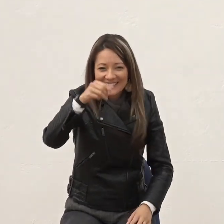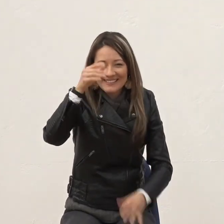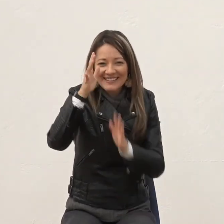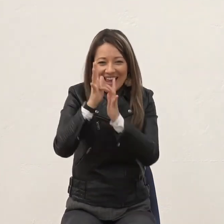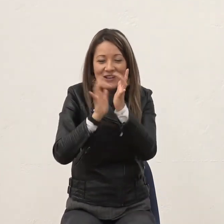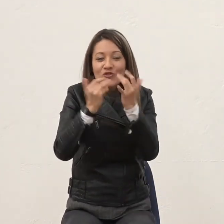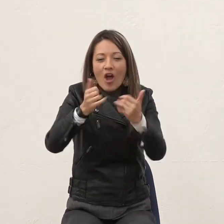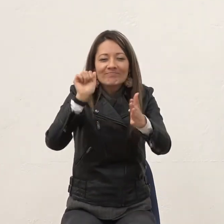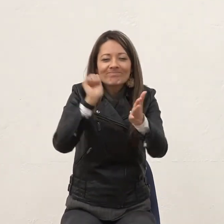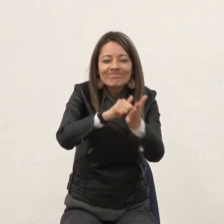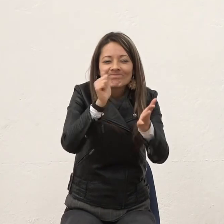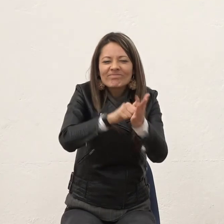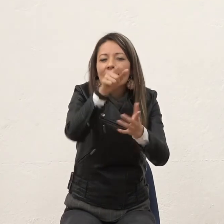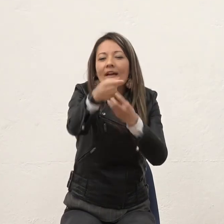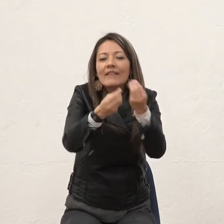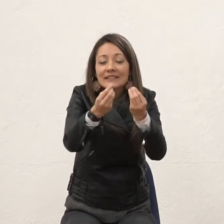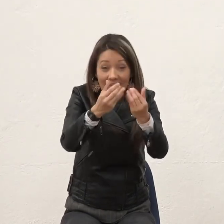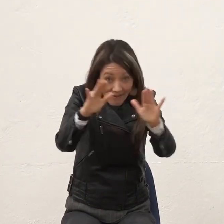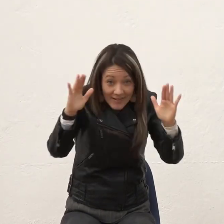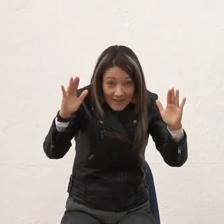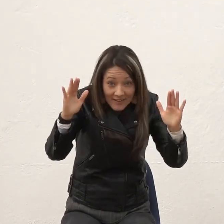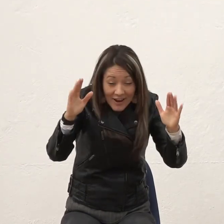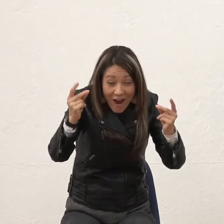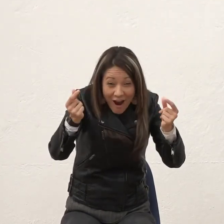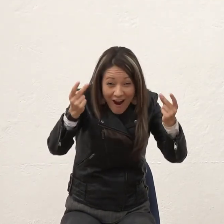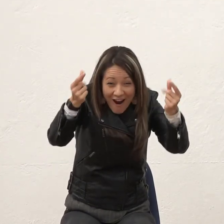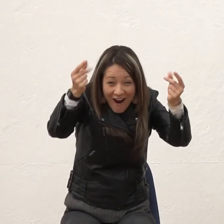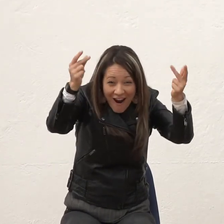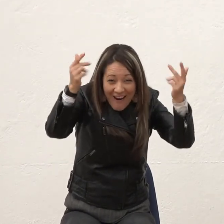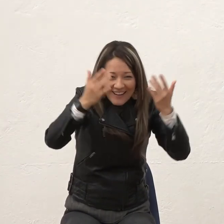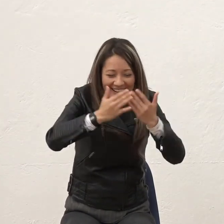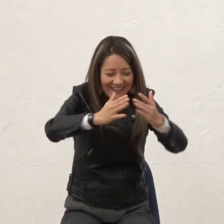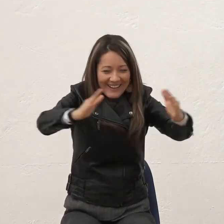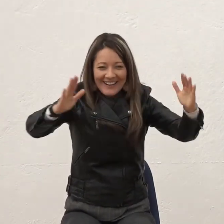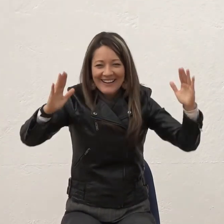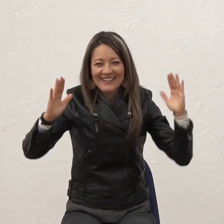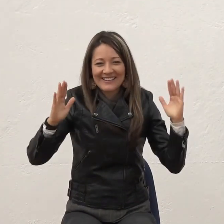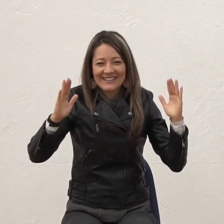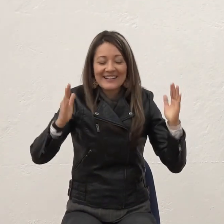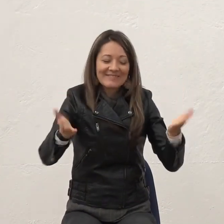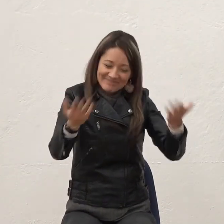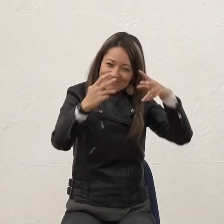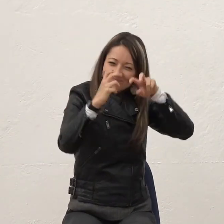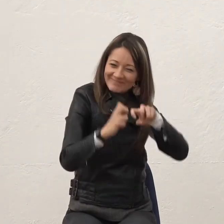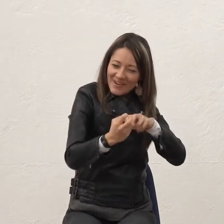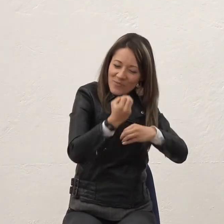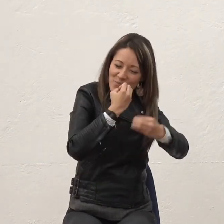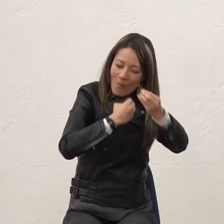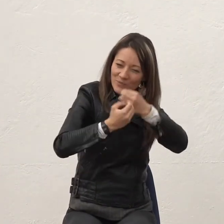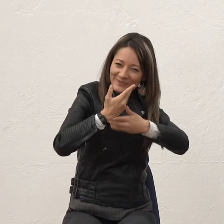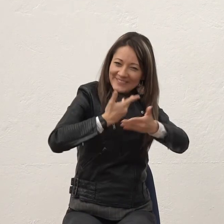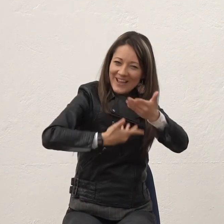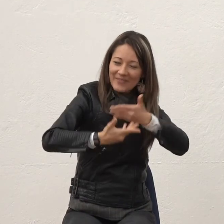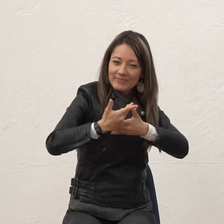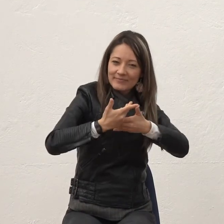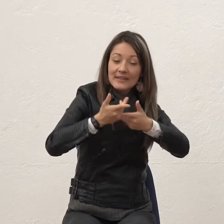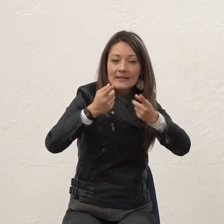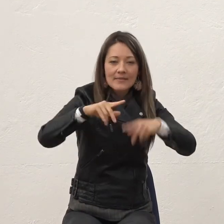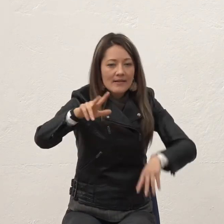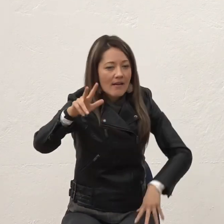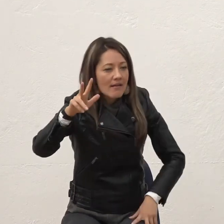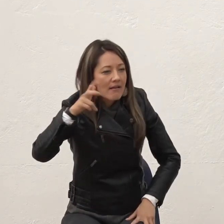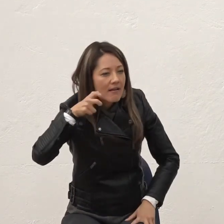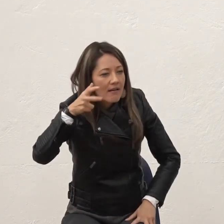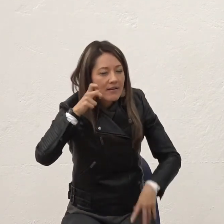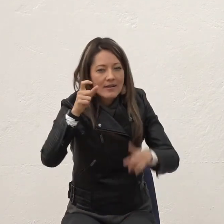golpeando. ¿Qué va a hacer? ¿Abrir? Corra, ábrele la puerta, cene con Él y escuche